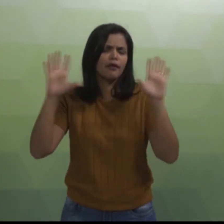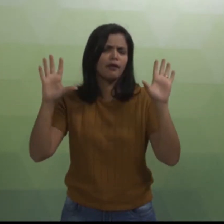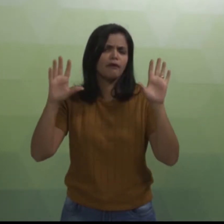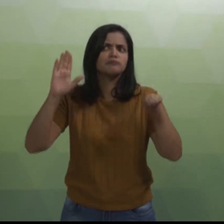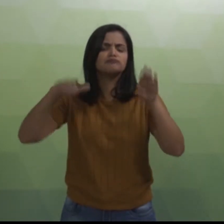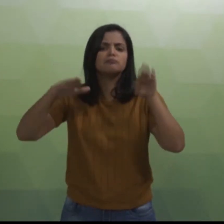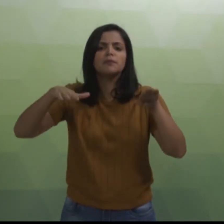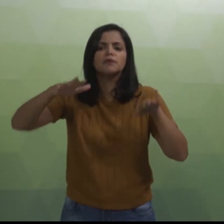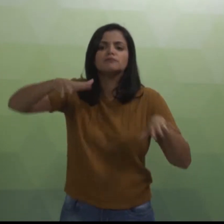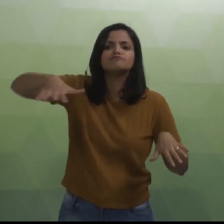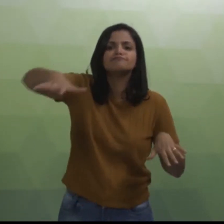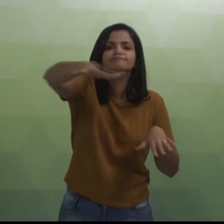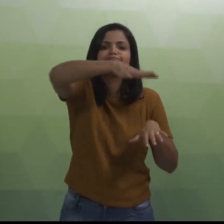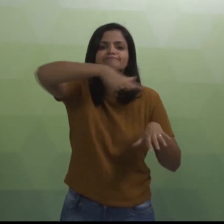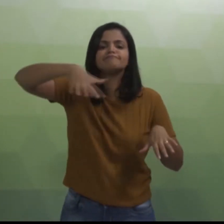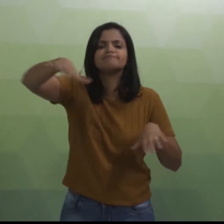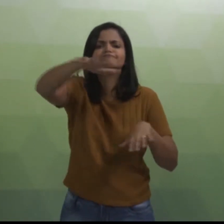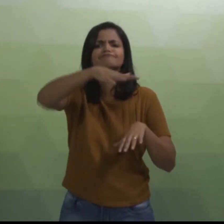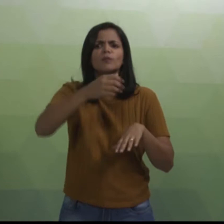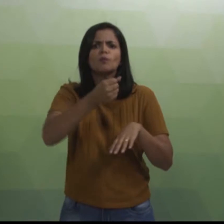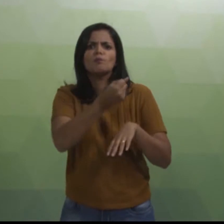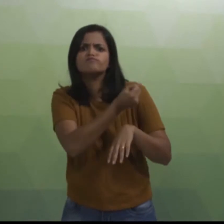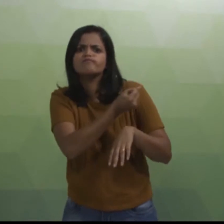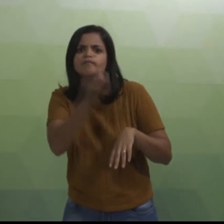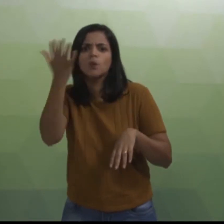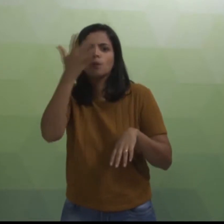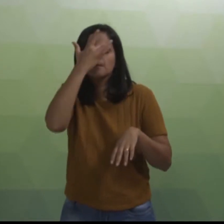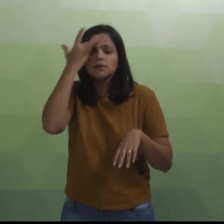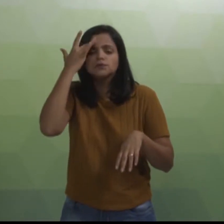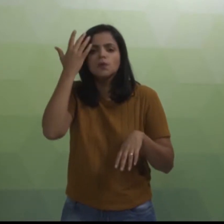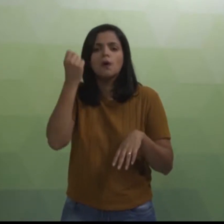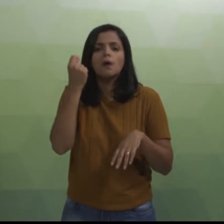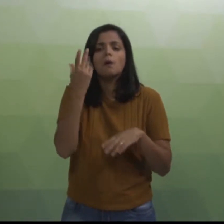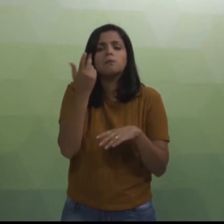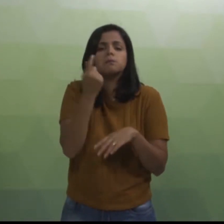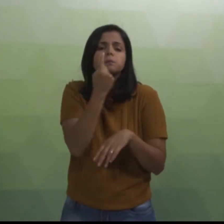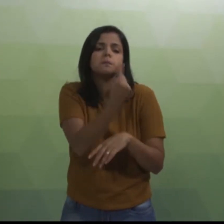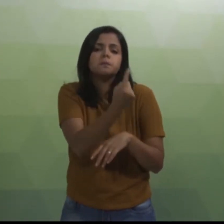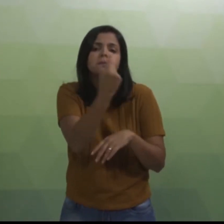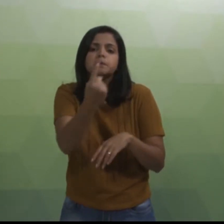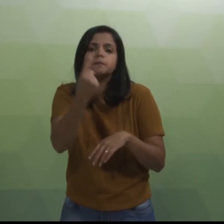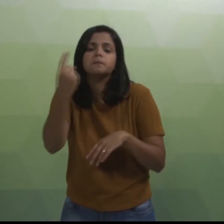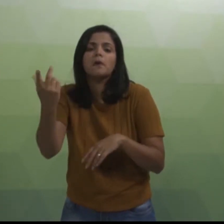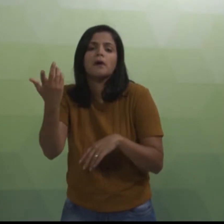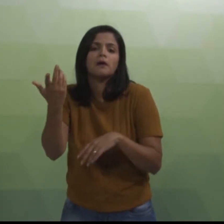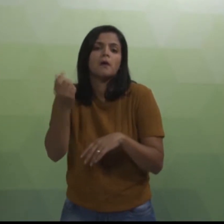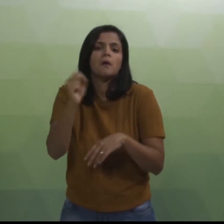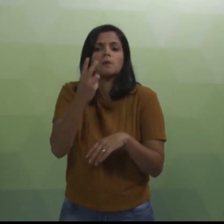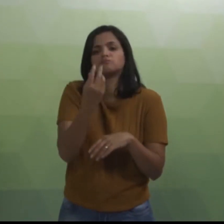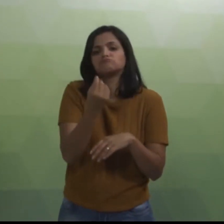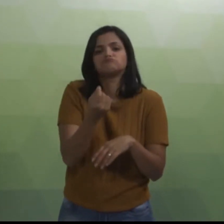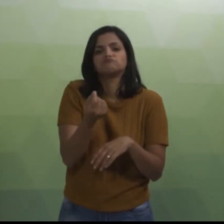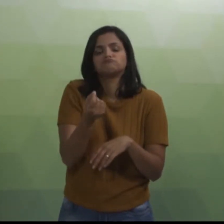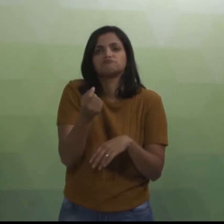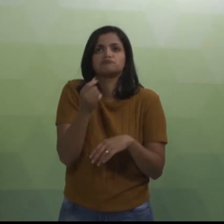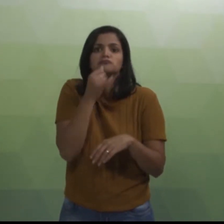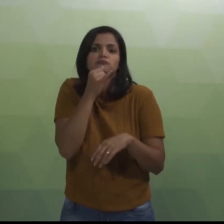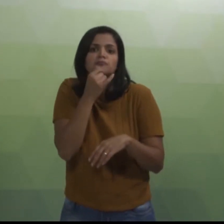Então, de forma que fique claro, a utilização do espaço. E tem também a quantidade de pessoas. Quantas pessoas estão no